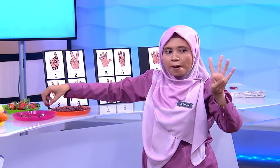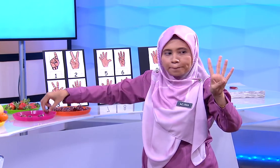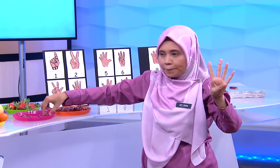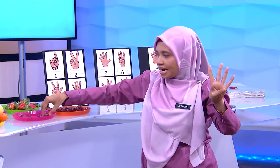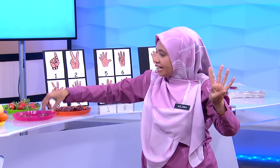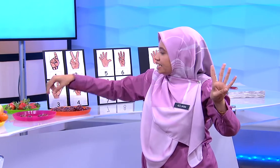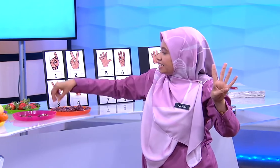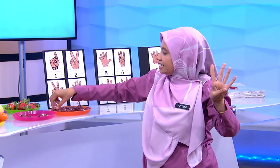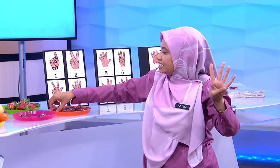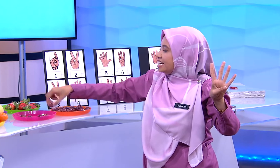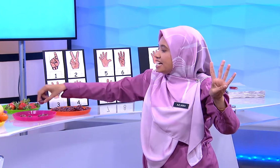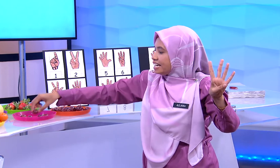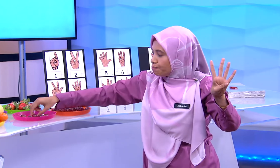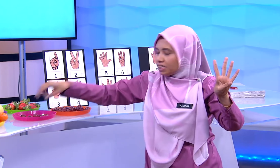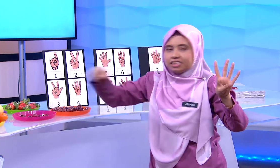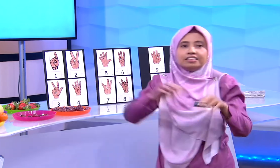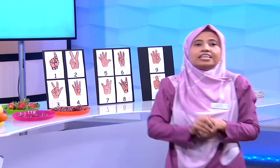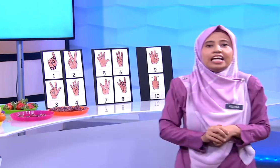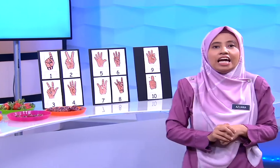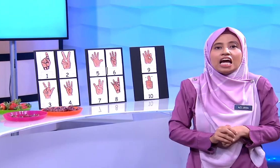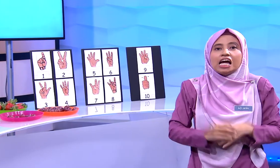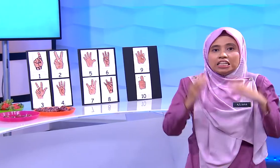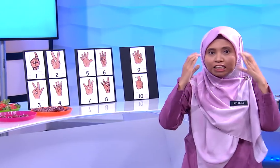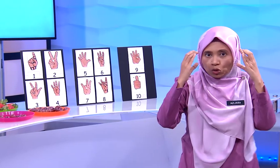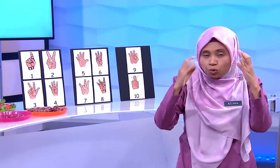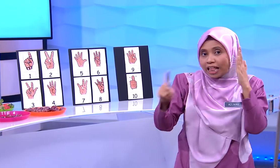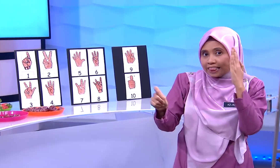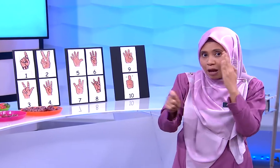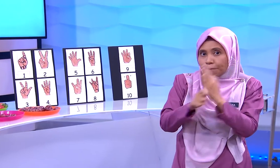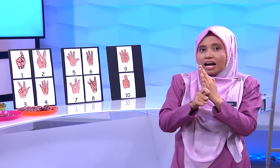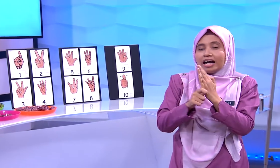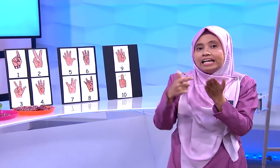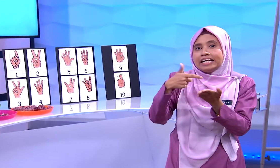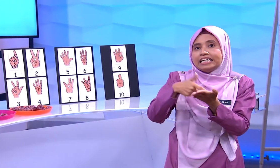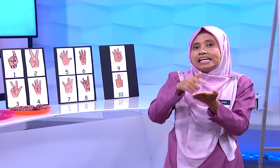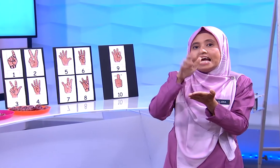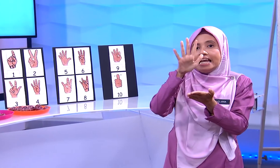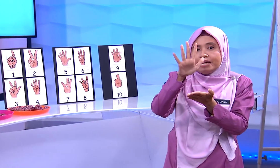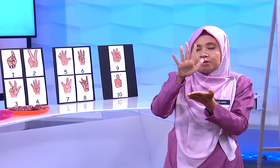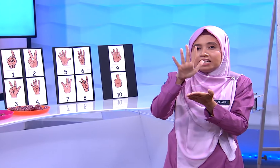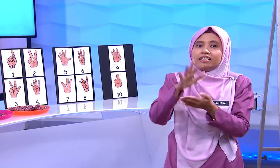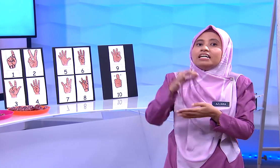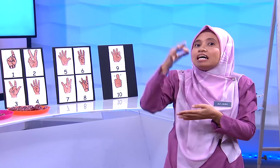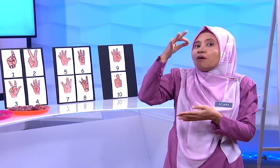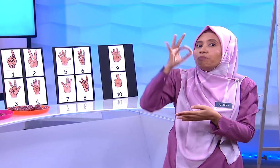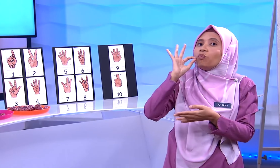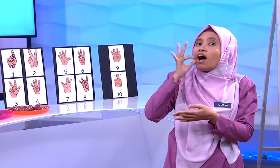122345 Que Cikgu tambah lagi 5000 ah